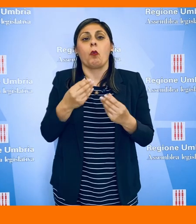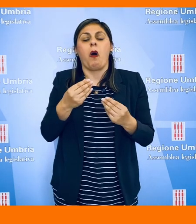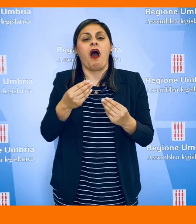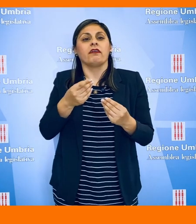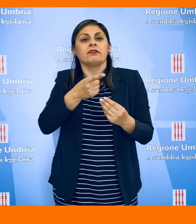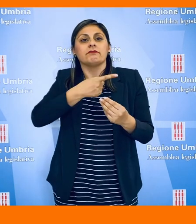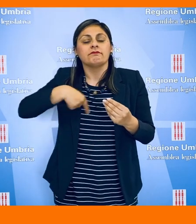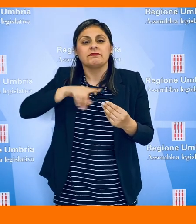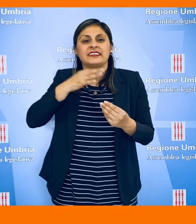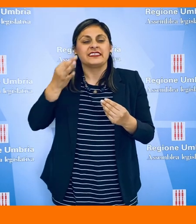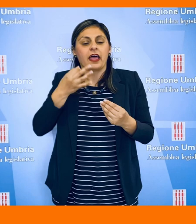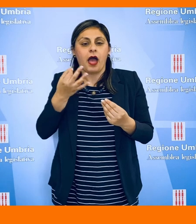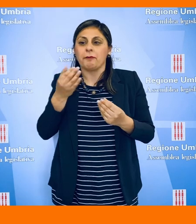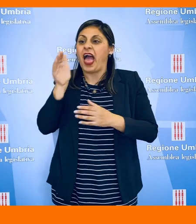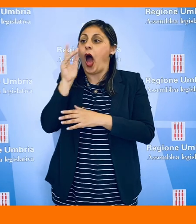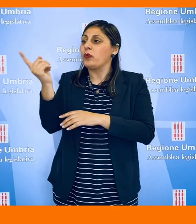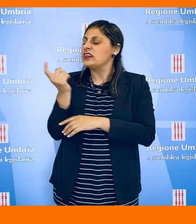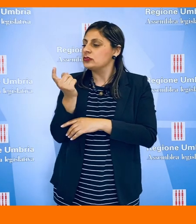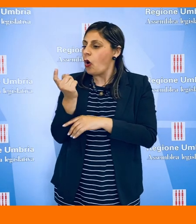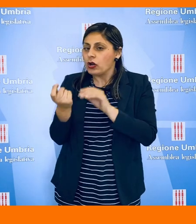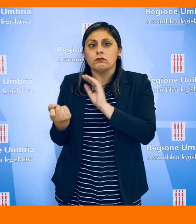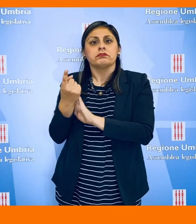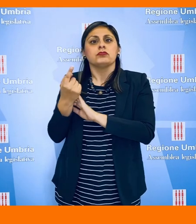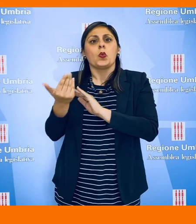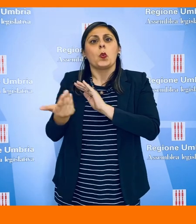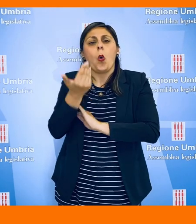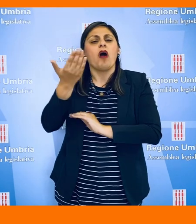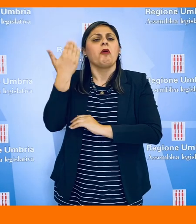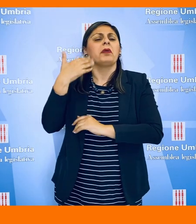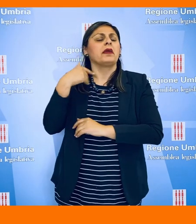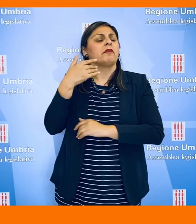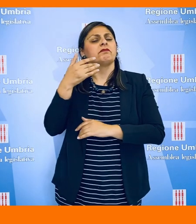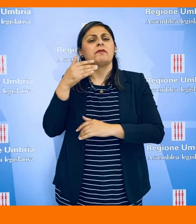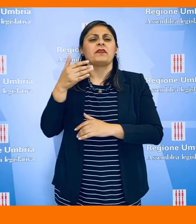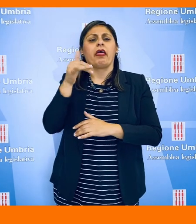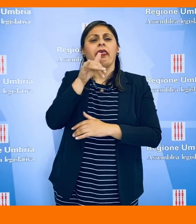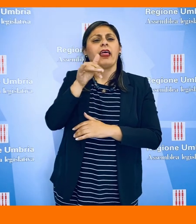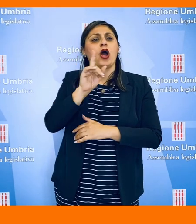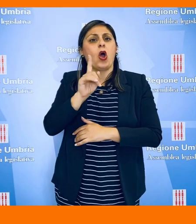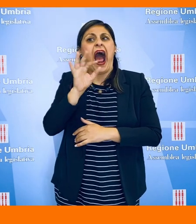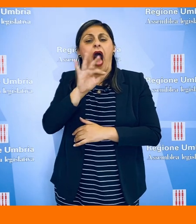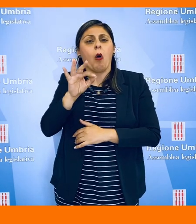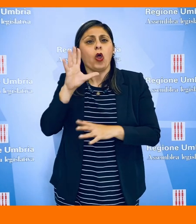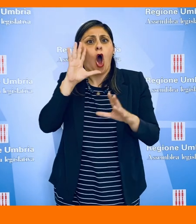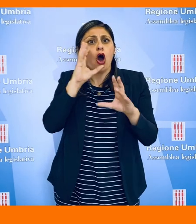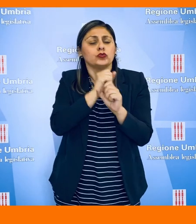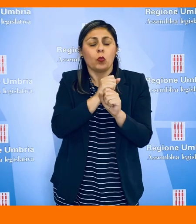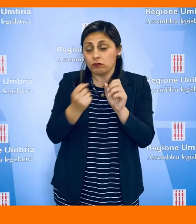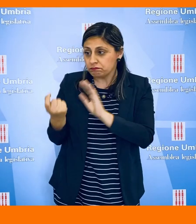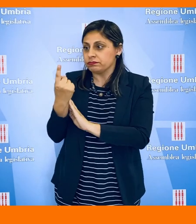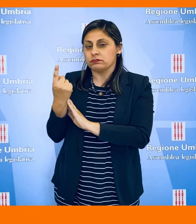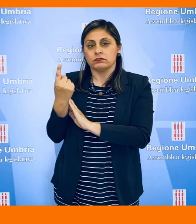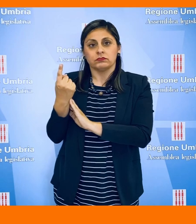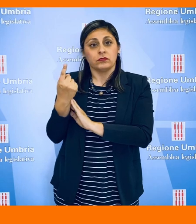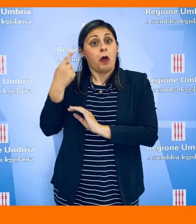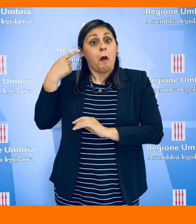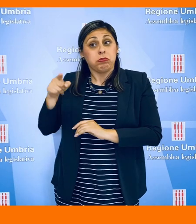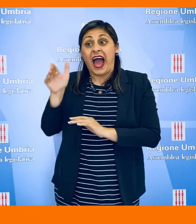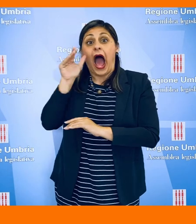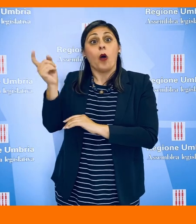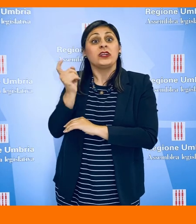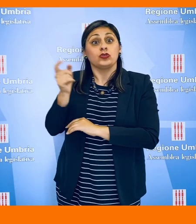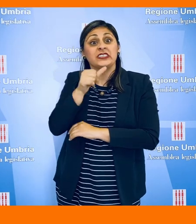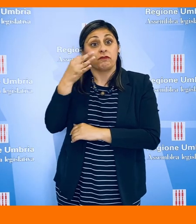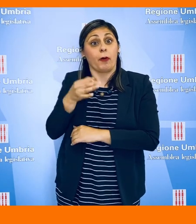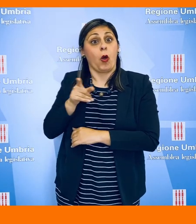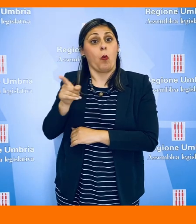viene fuori magari un fenomeno differente che avevamo non sottovalutato, ma addirittura non conoscevamo prima. Questo servono le lezioni, non sono